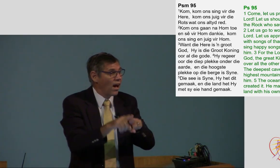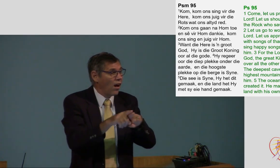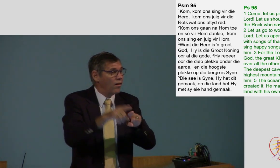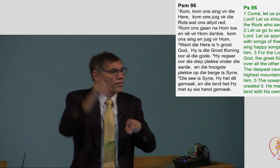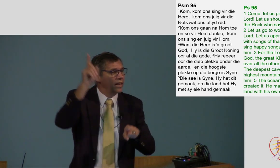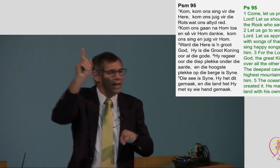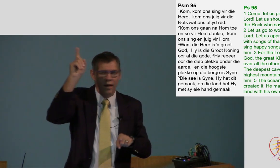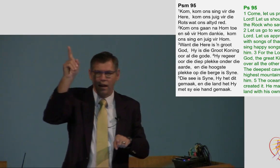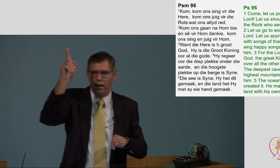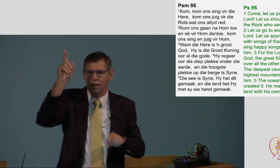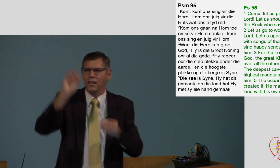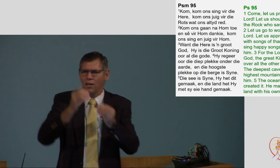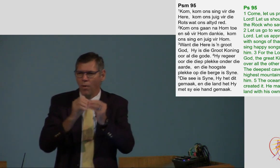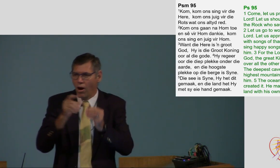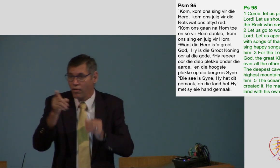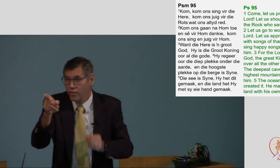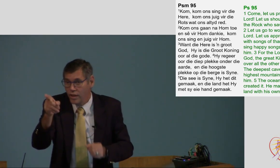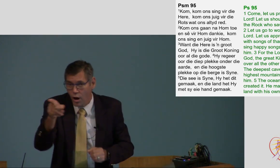Dieselfde Here gemaak vir jou